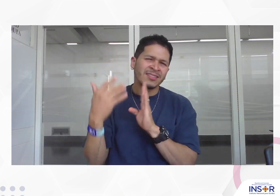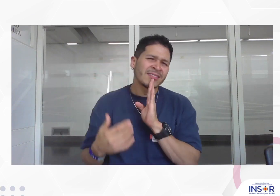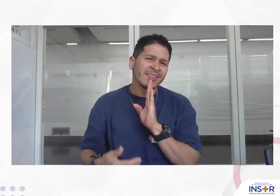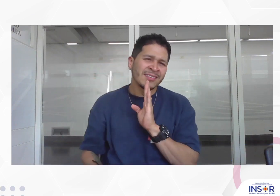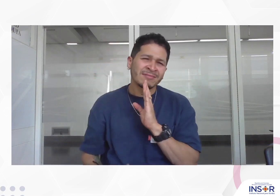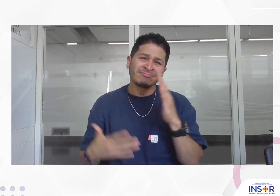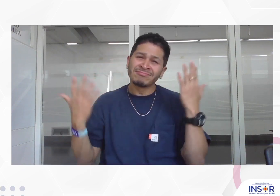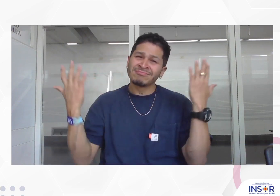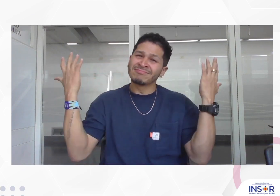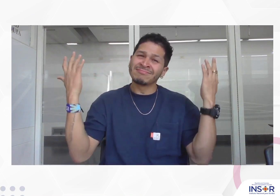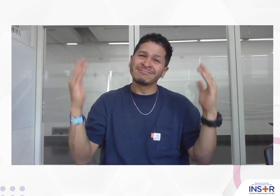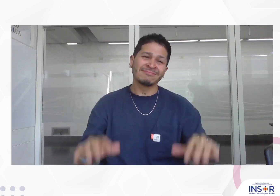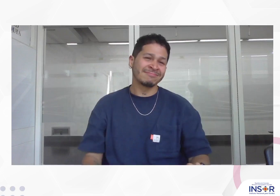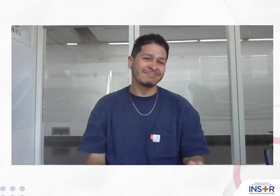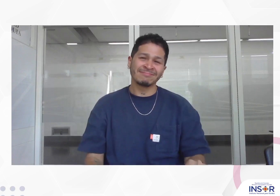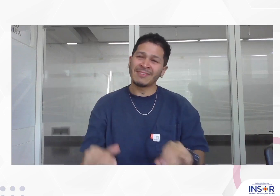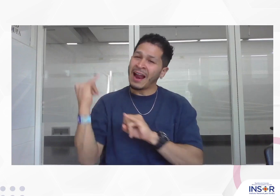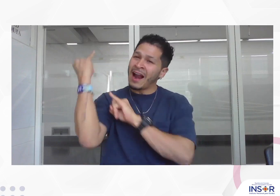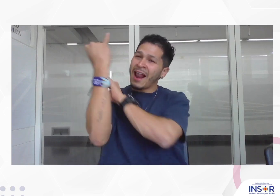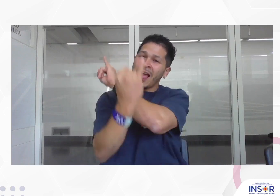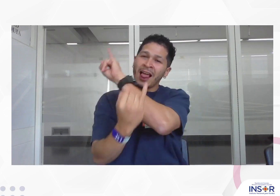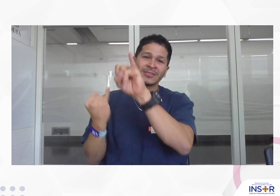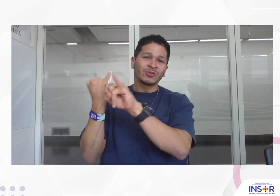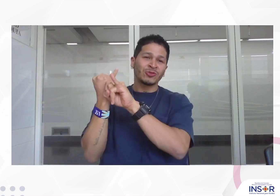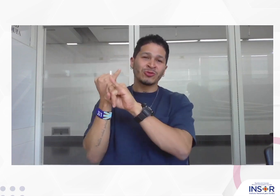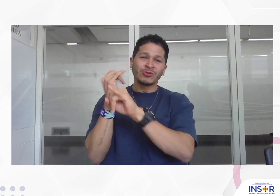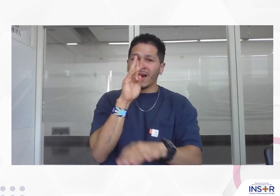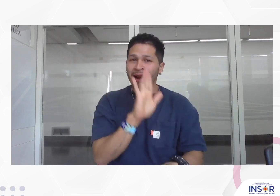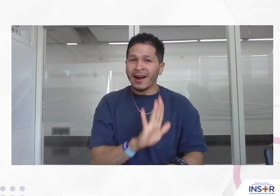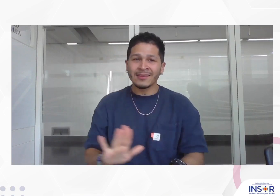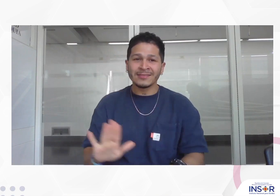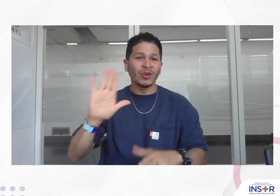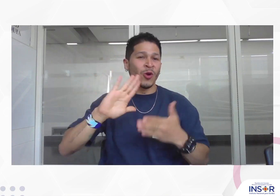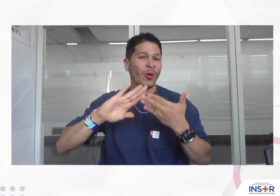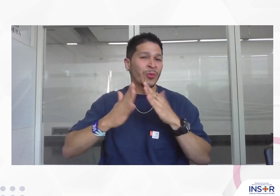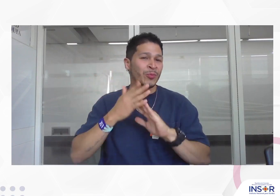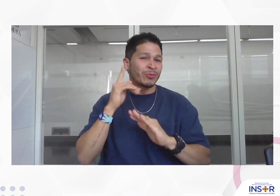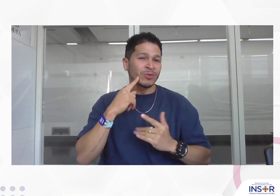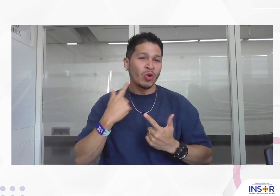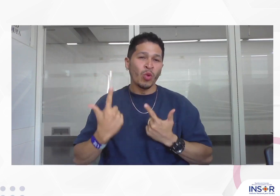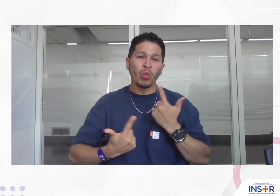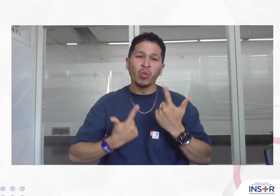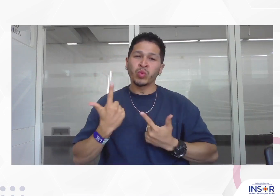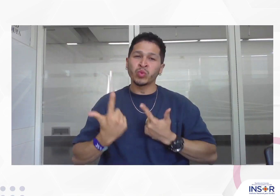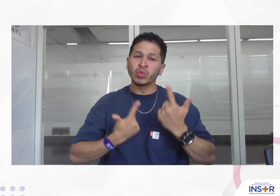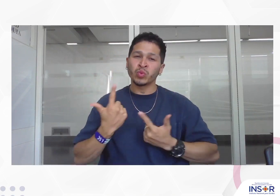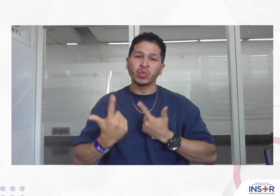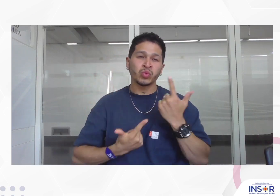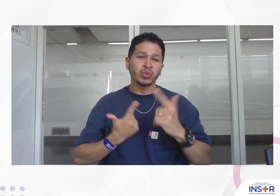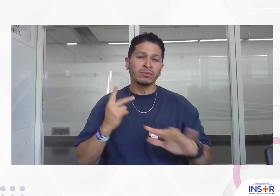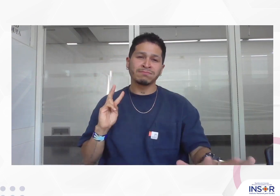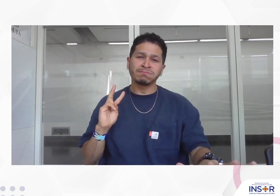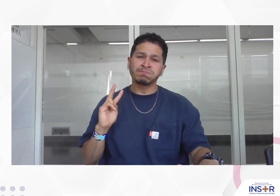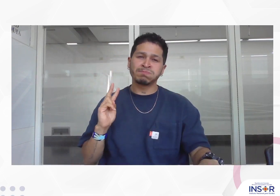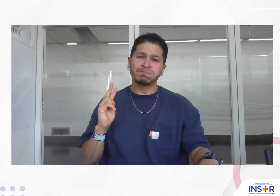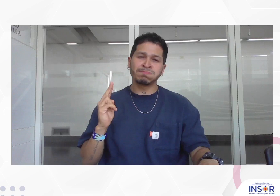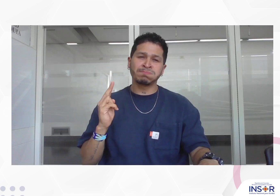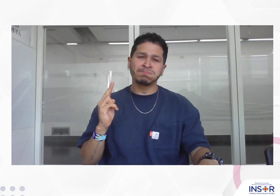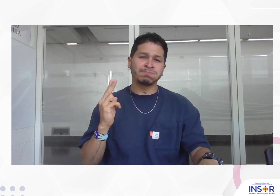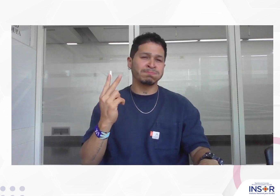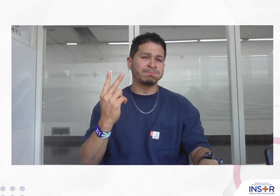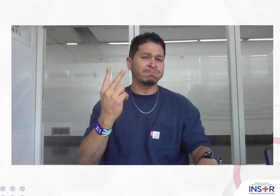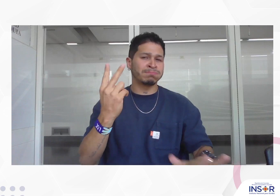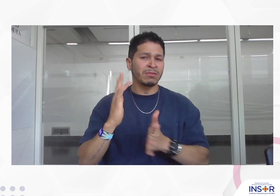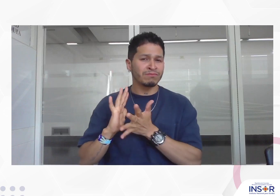torno al tema de nuestra bandera de las comunidades sordas señantes, esa relación nacional e internacional que reconoce